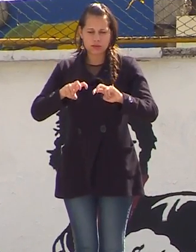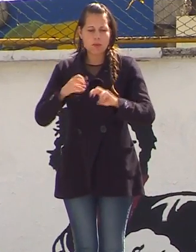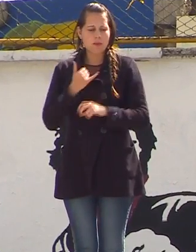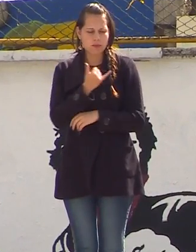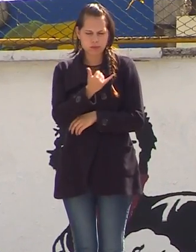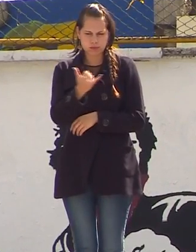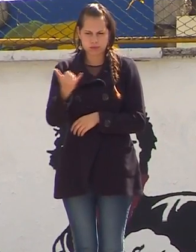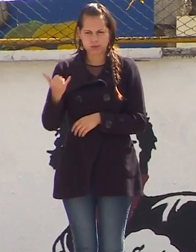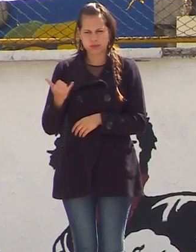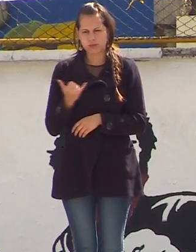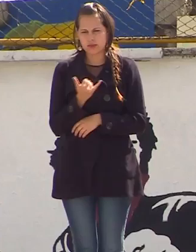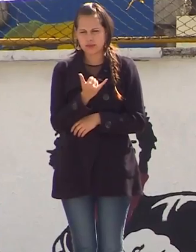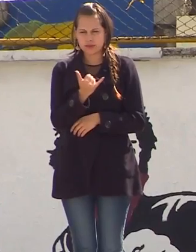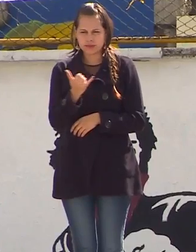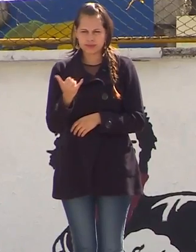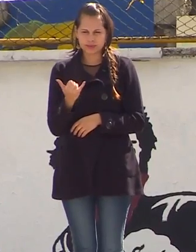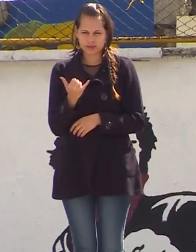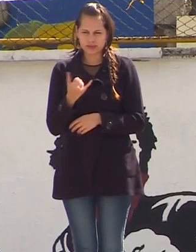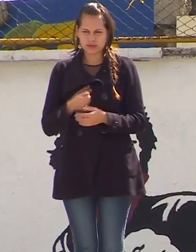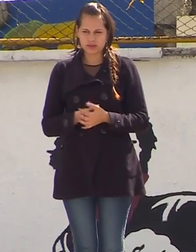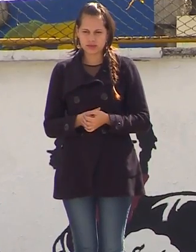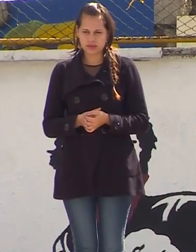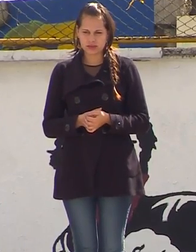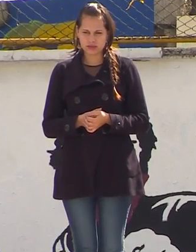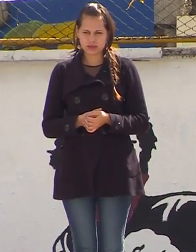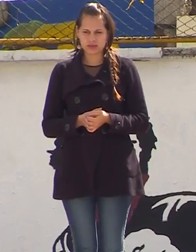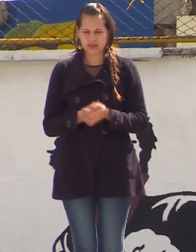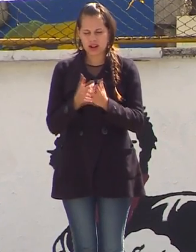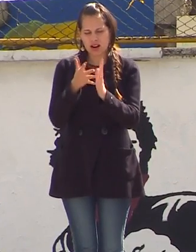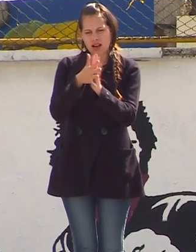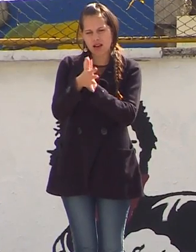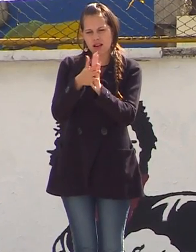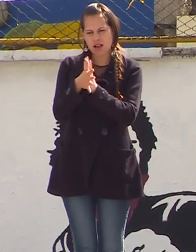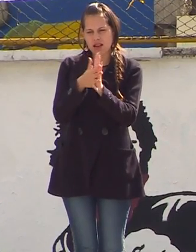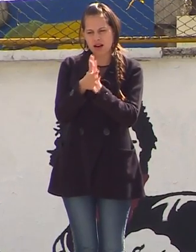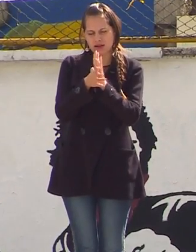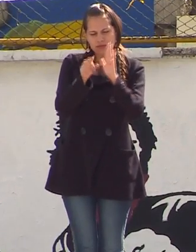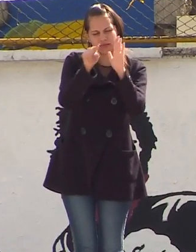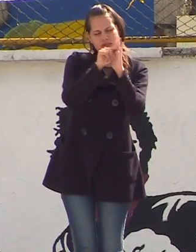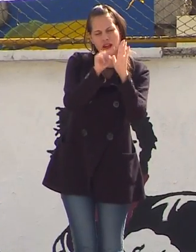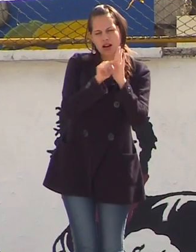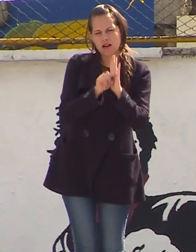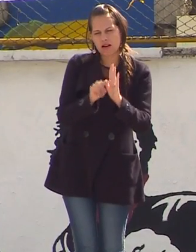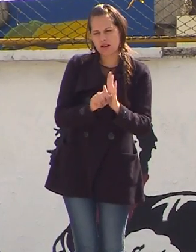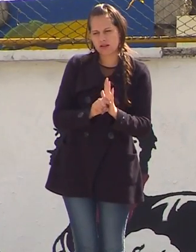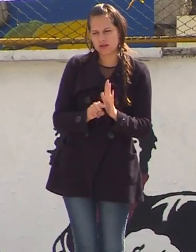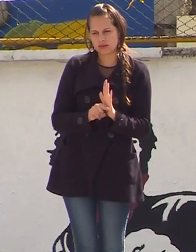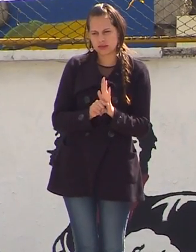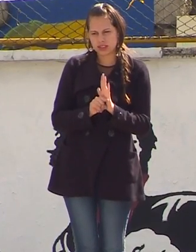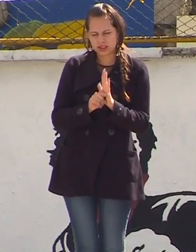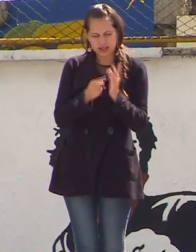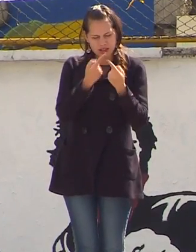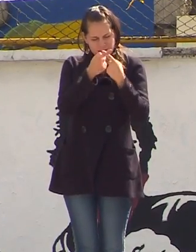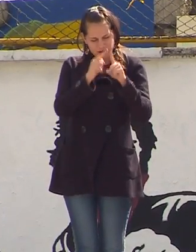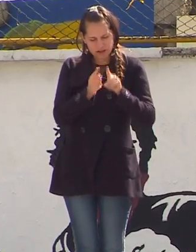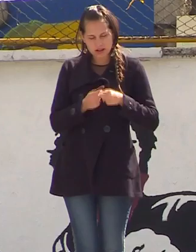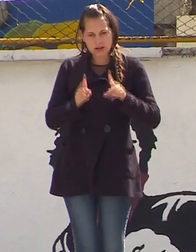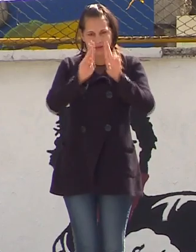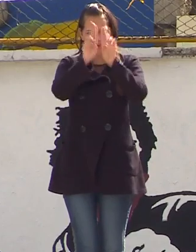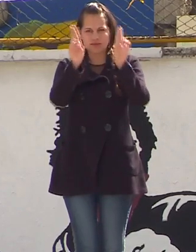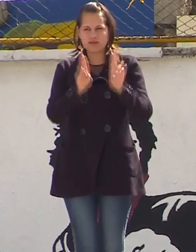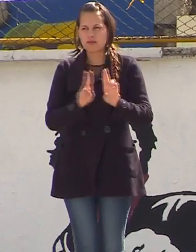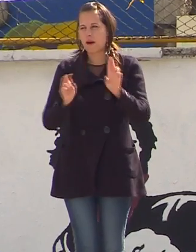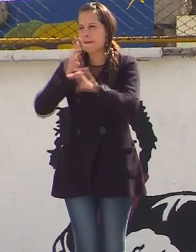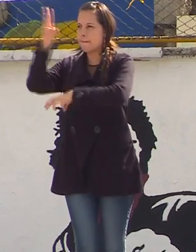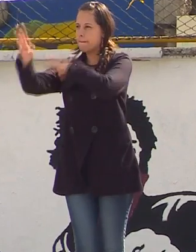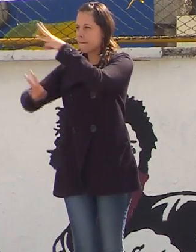tendremos disponible la base Easy Web of Science, la mayor fuente de datos de cifra del